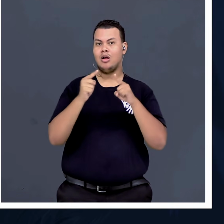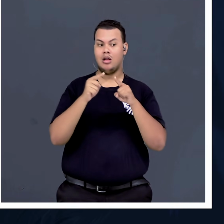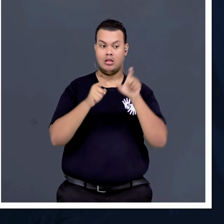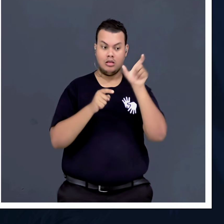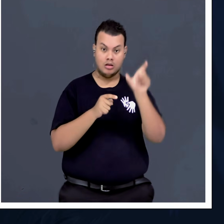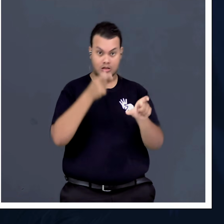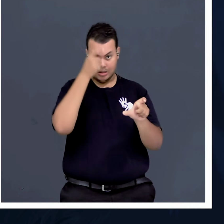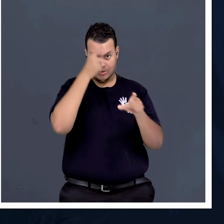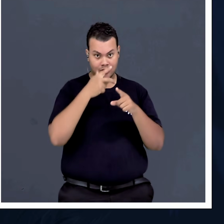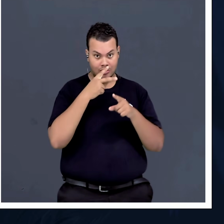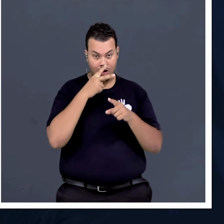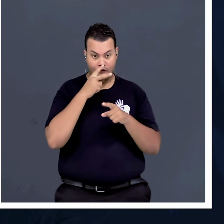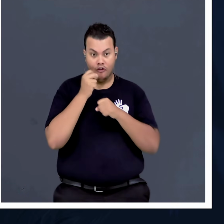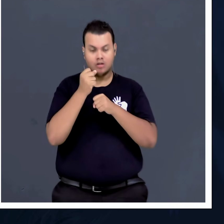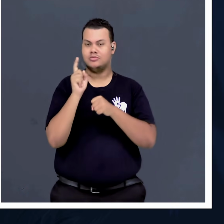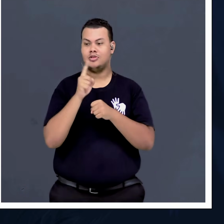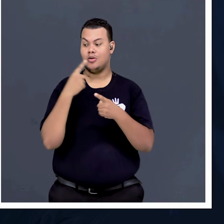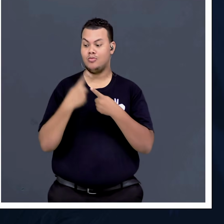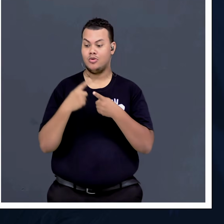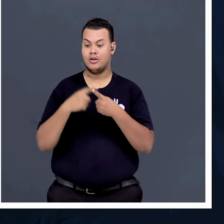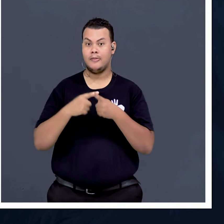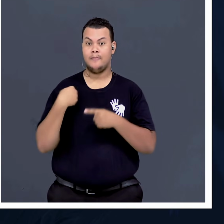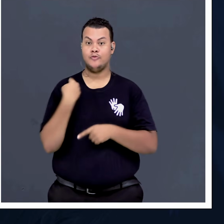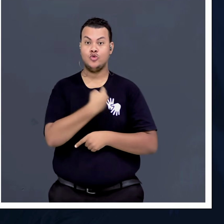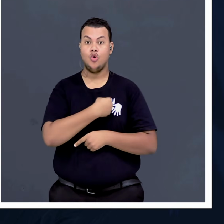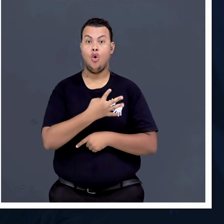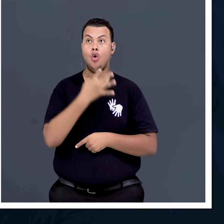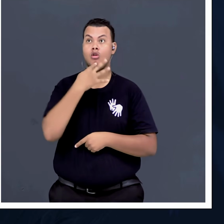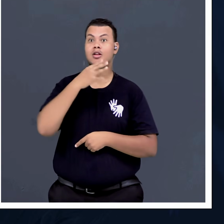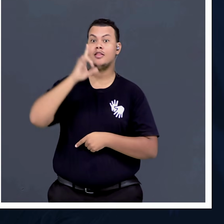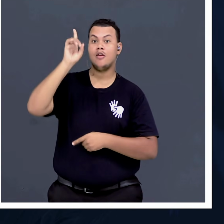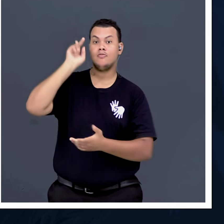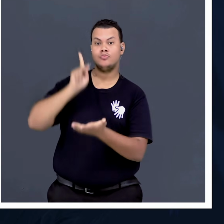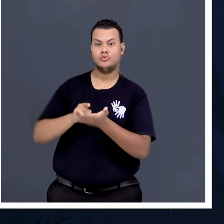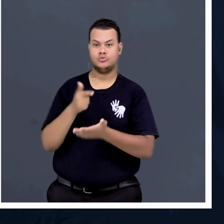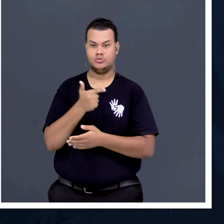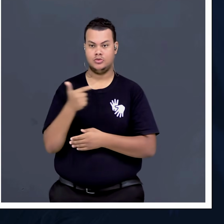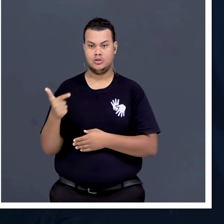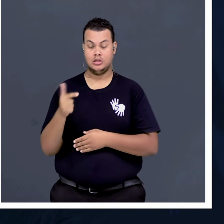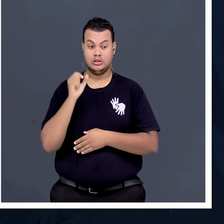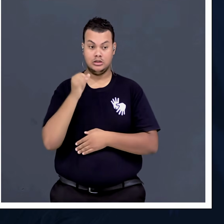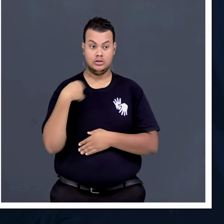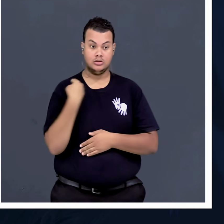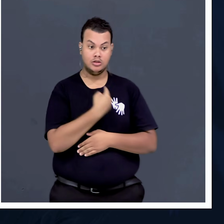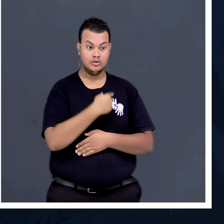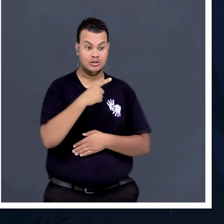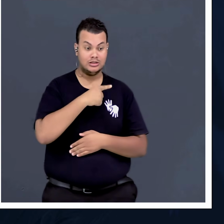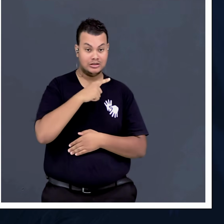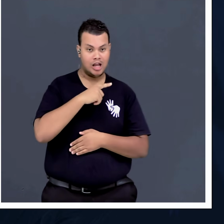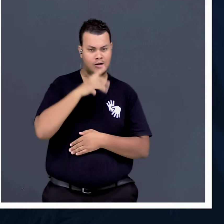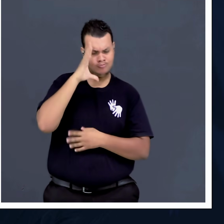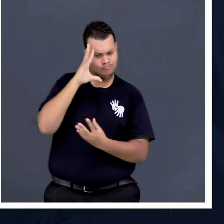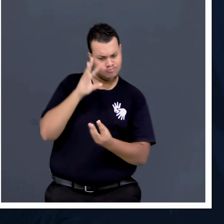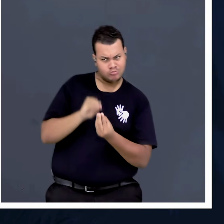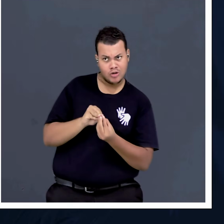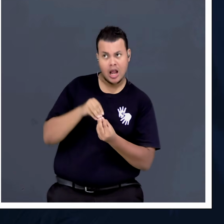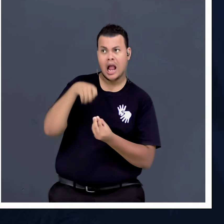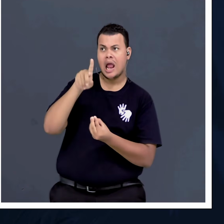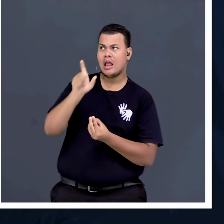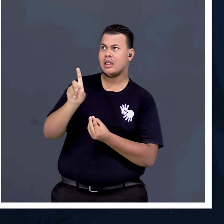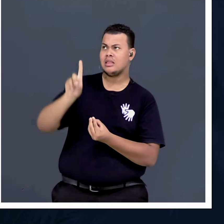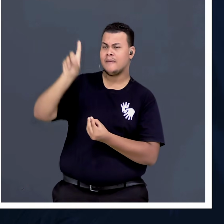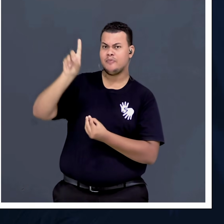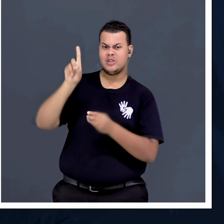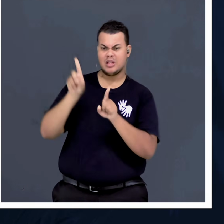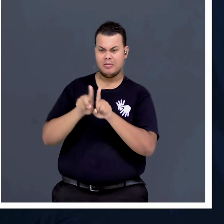dele, mas porque nós não o conhecemos. Quando nós temos a certeza de quem ele é, as